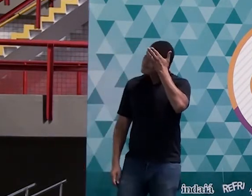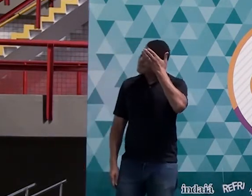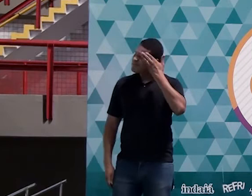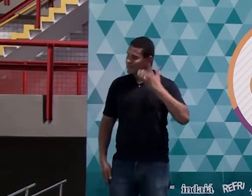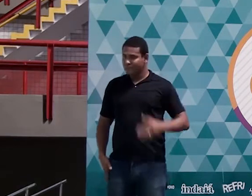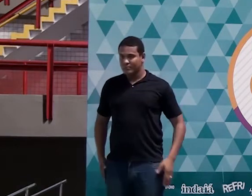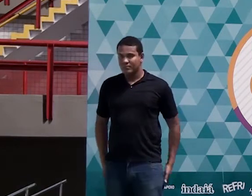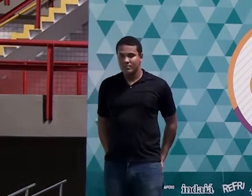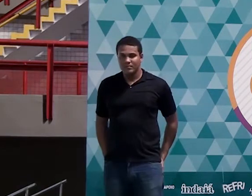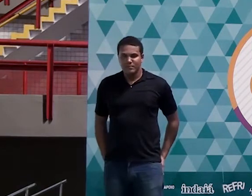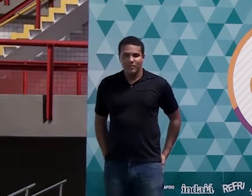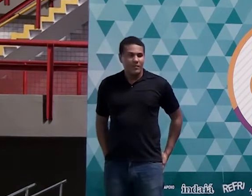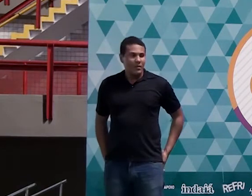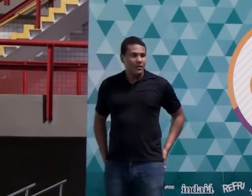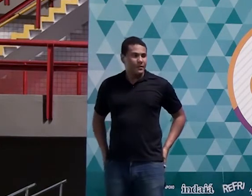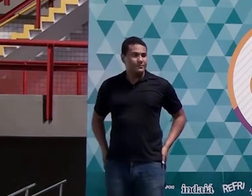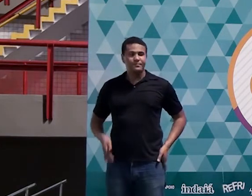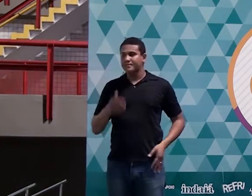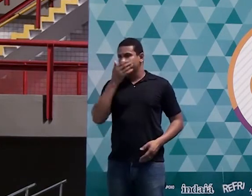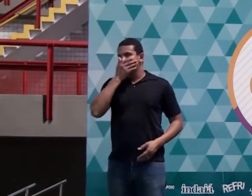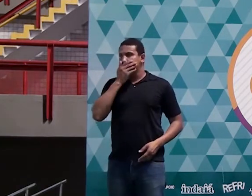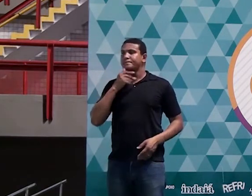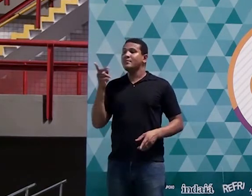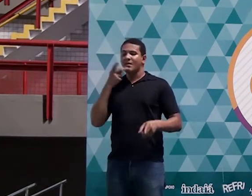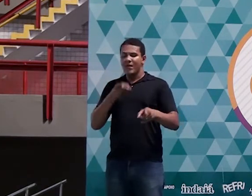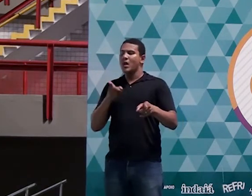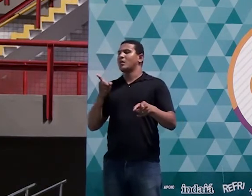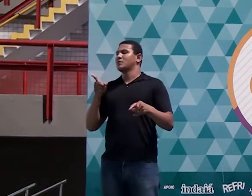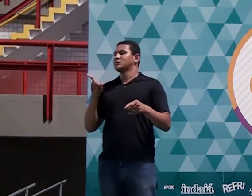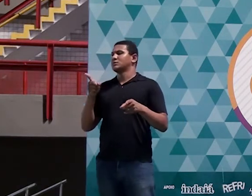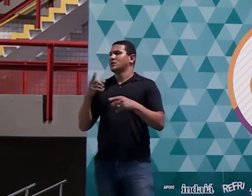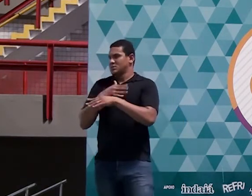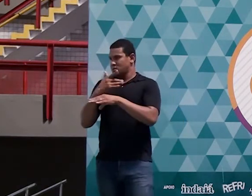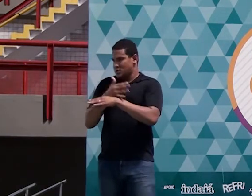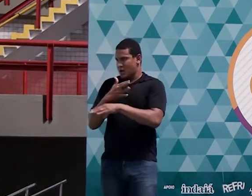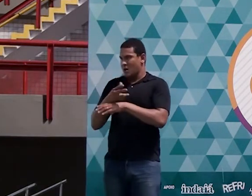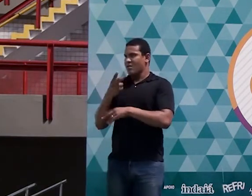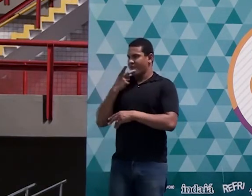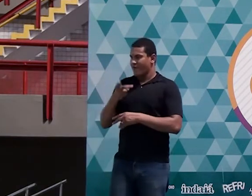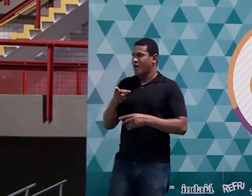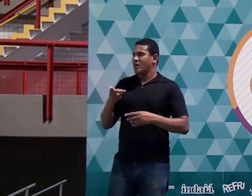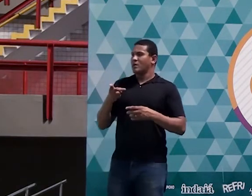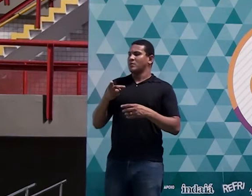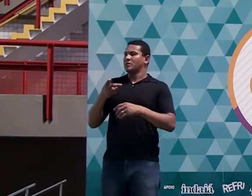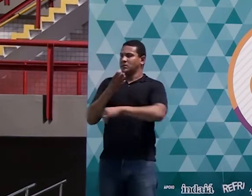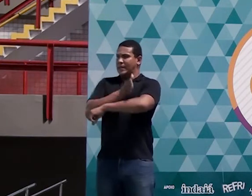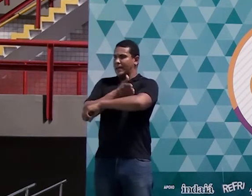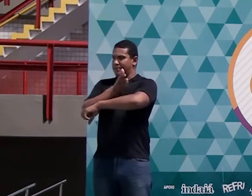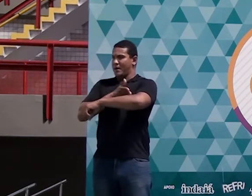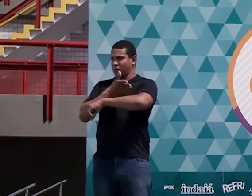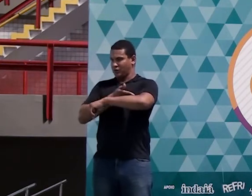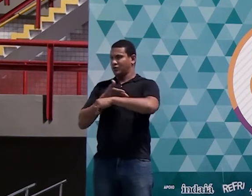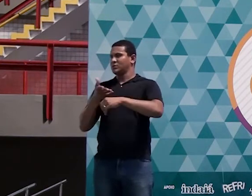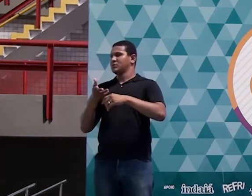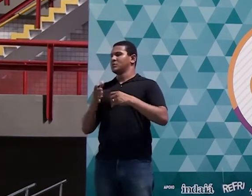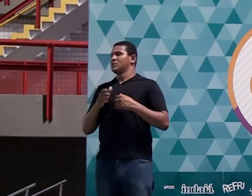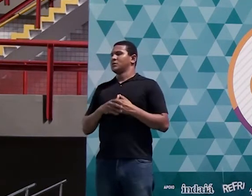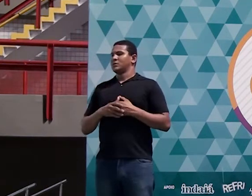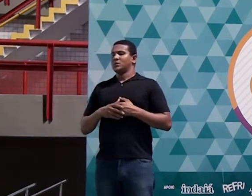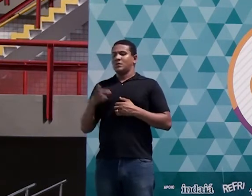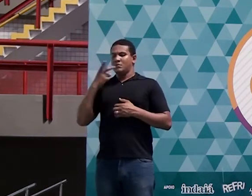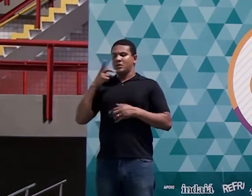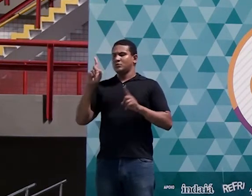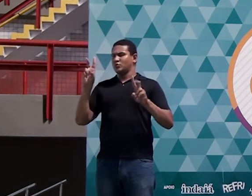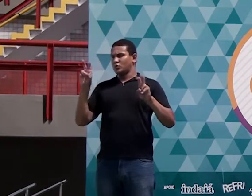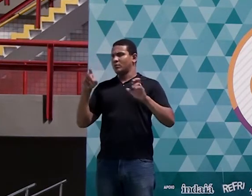Que a gente fala aqui das cidades, fala da Baixa Idade Média, tá bom? E vou pegar uma questão aqui que a gente possa falar sobre o processo